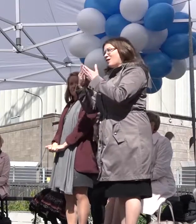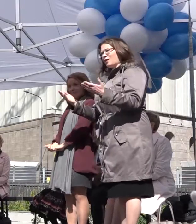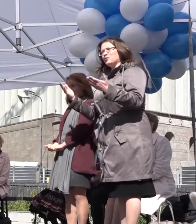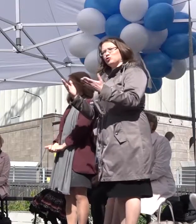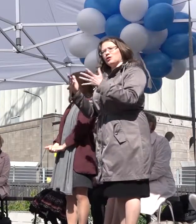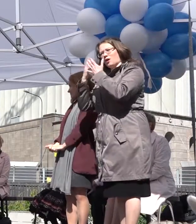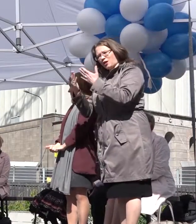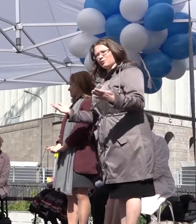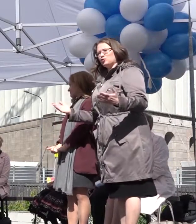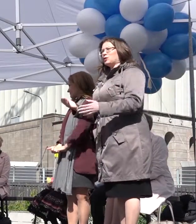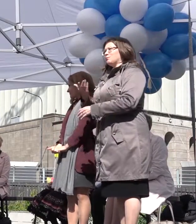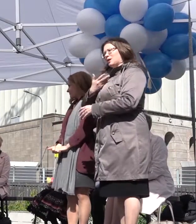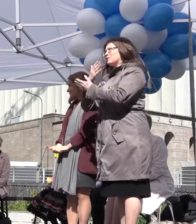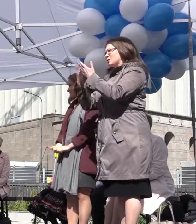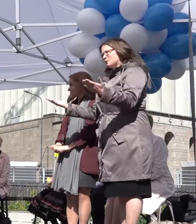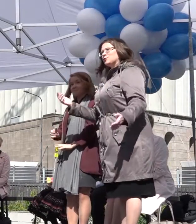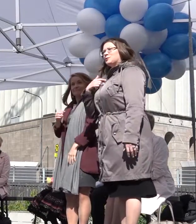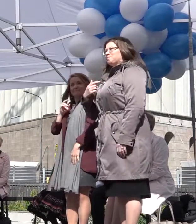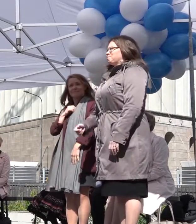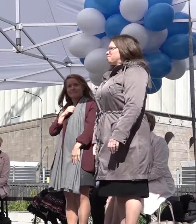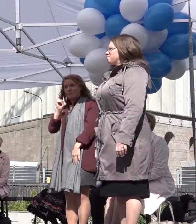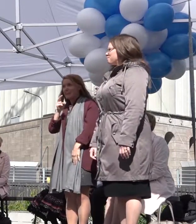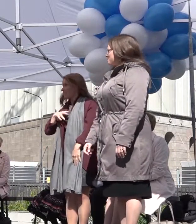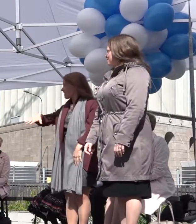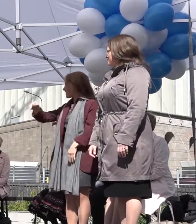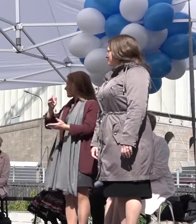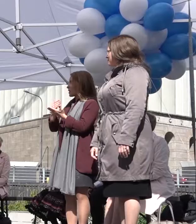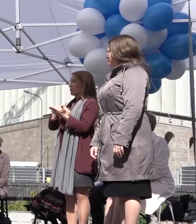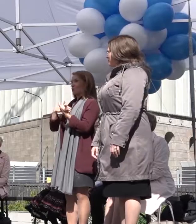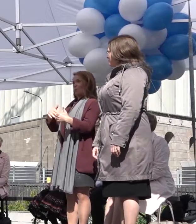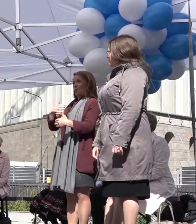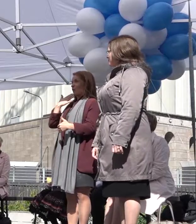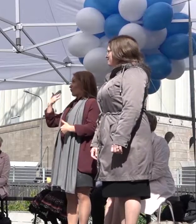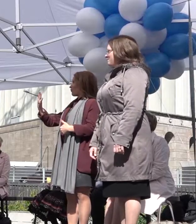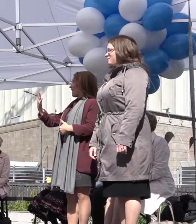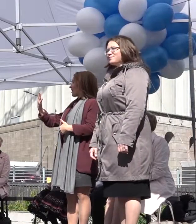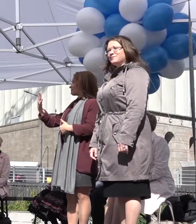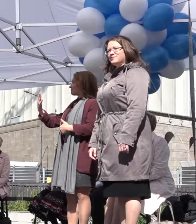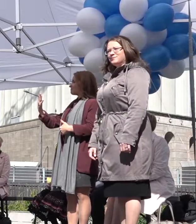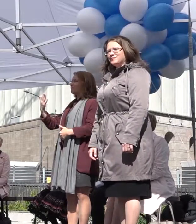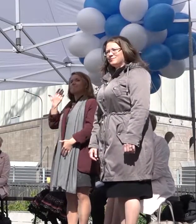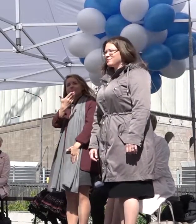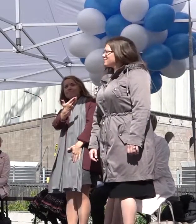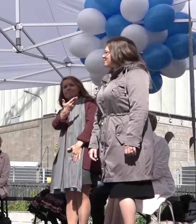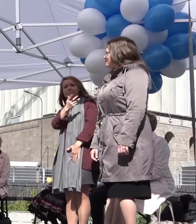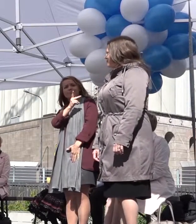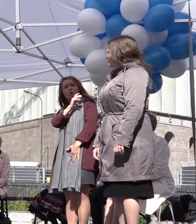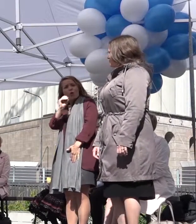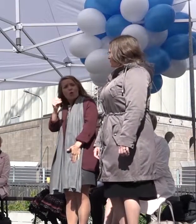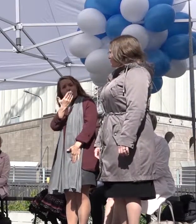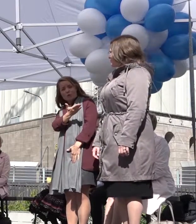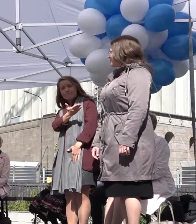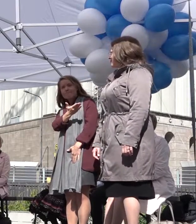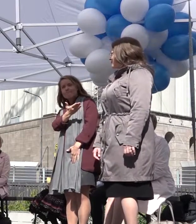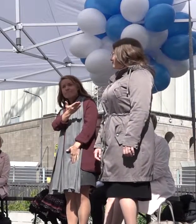Arvostan suuresti, arvostan. No niin, meistä kaikista tuntuu varmasti tosi hyvältä. Ko, mitäs sinun mielestä on